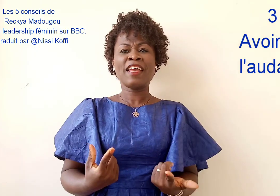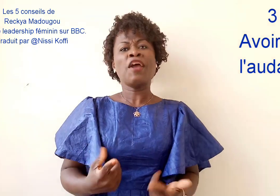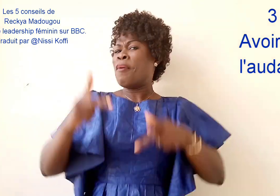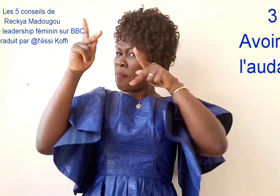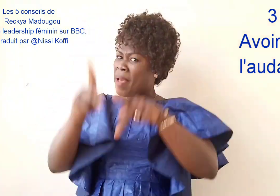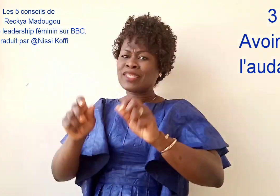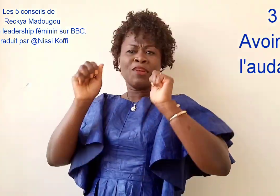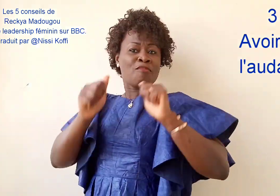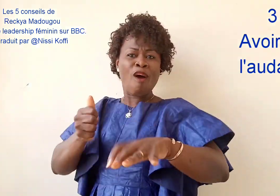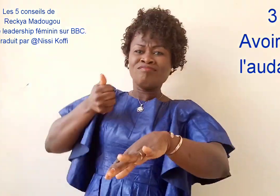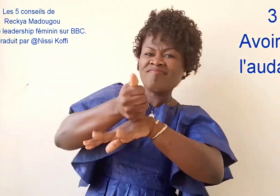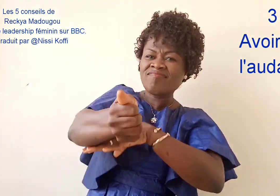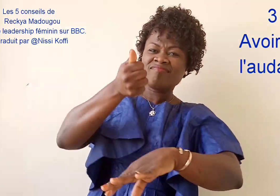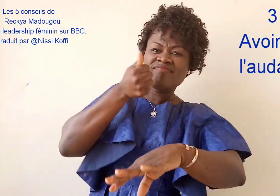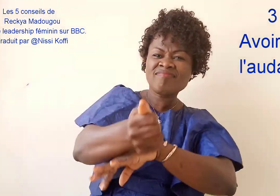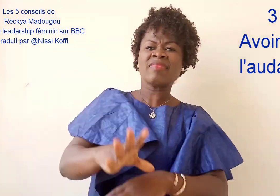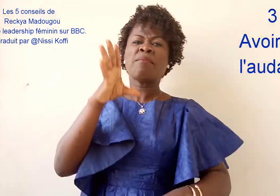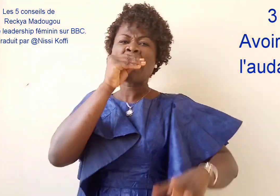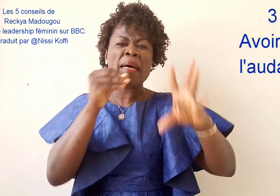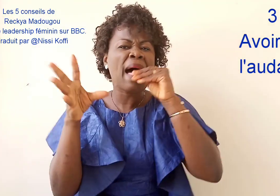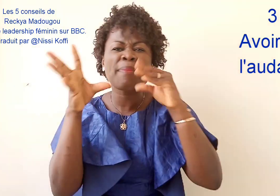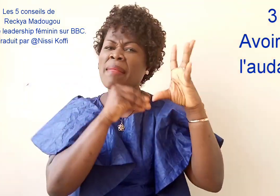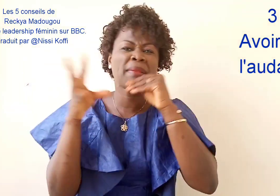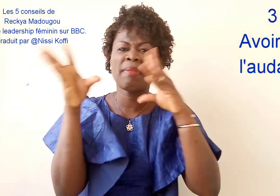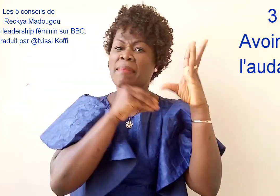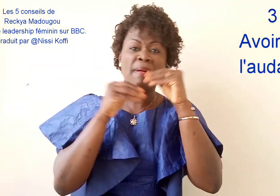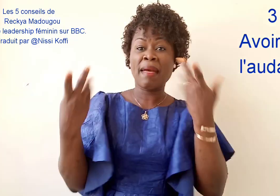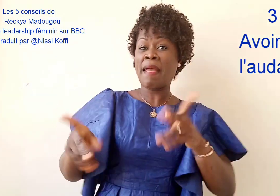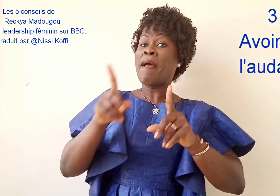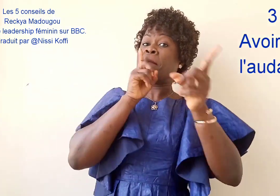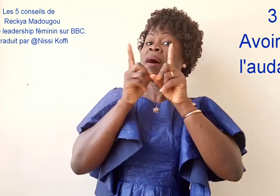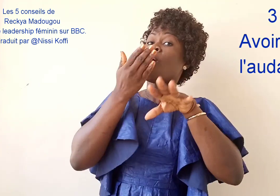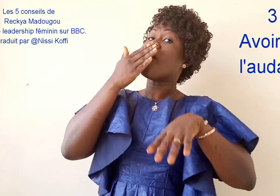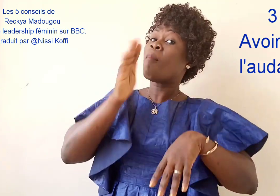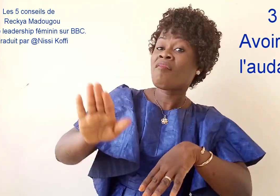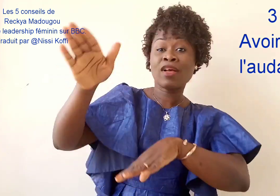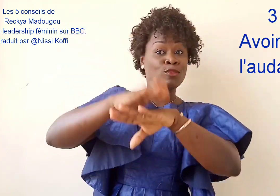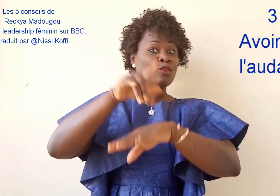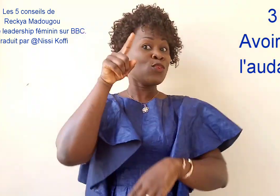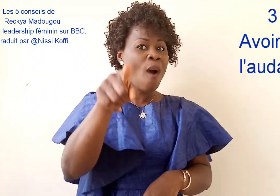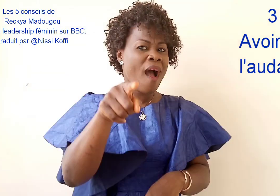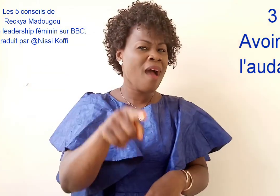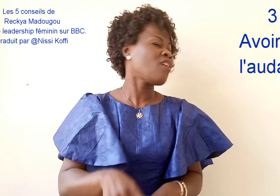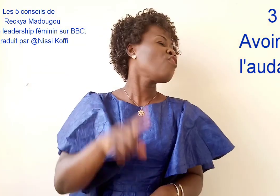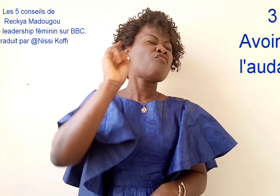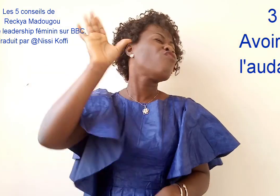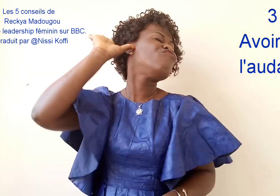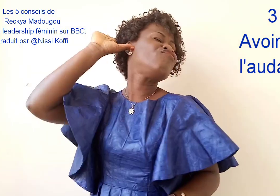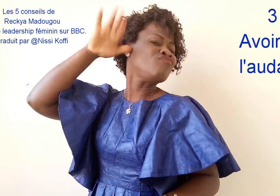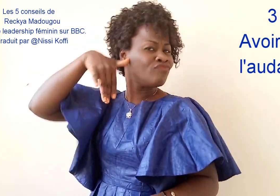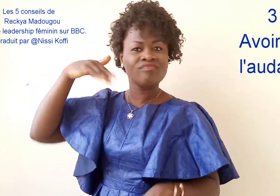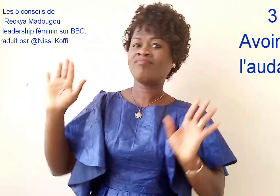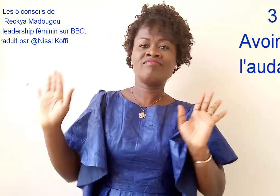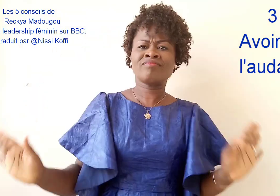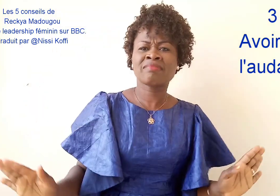va me traiter de tous les noms d'oiseaux, mais moi, c'est ce que j'ai envie de faire. Et quel que soit ce qu'on me dira, quel que soit ce dont on me traitera, je sais que c'est